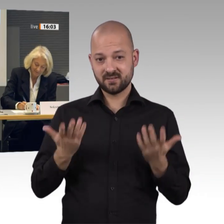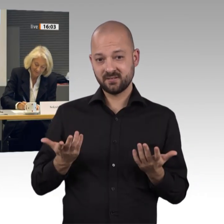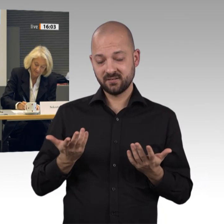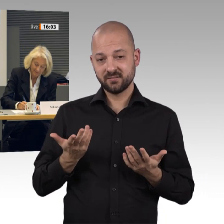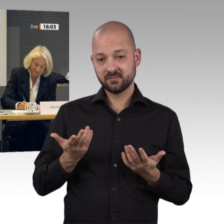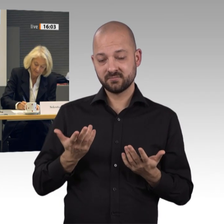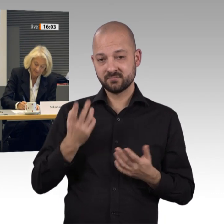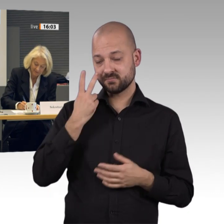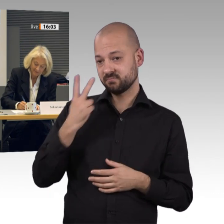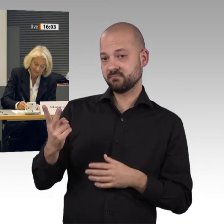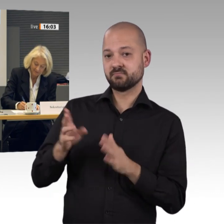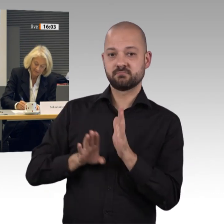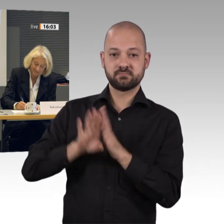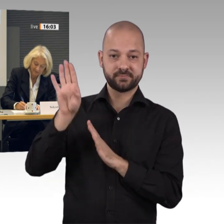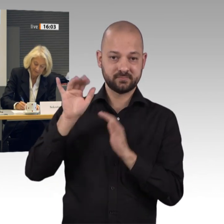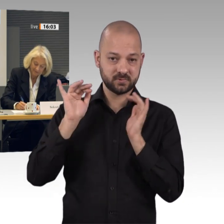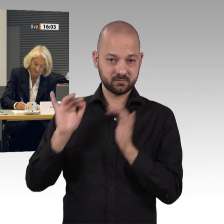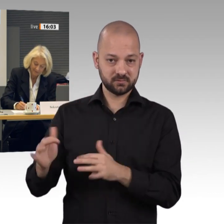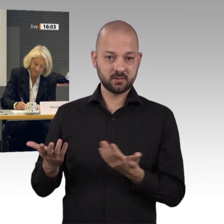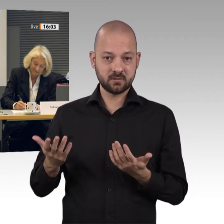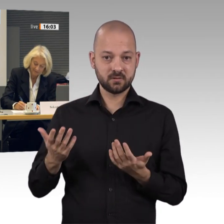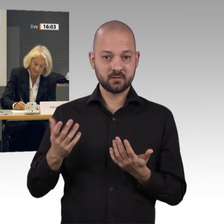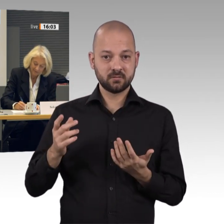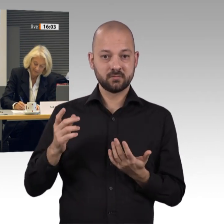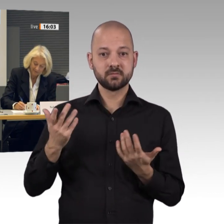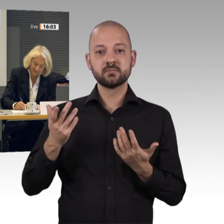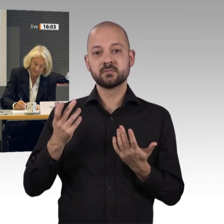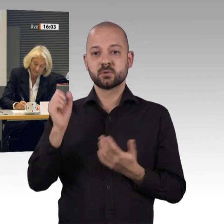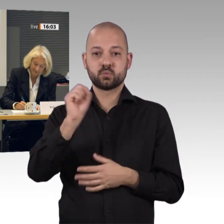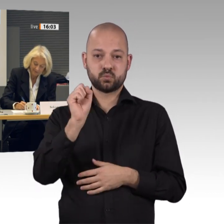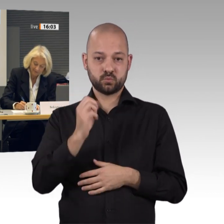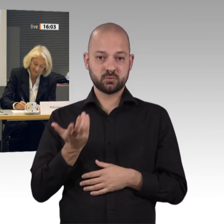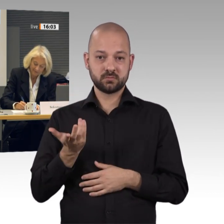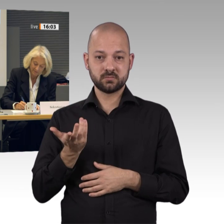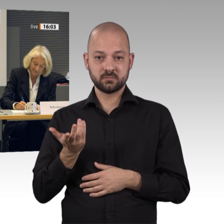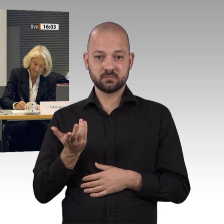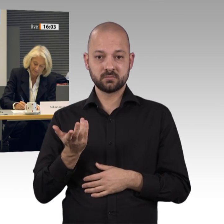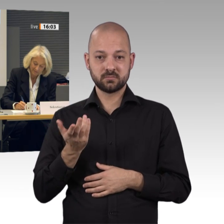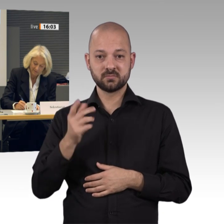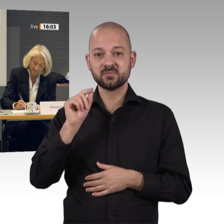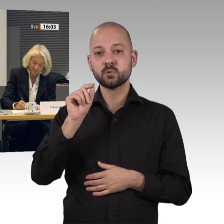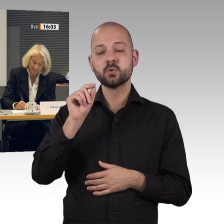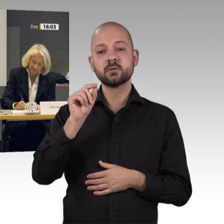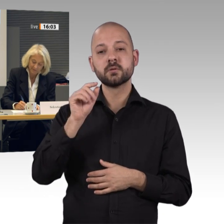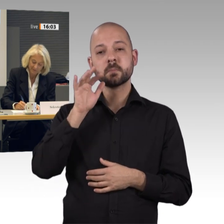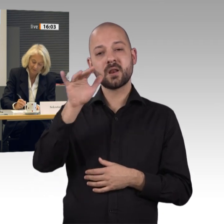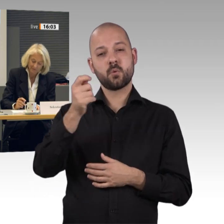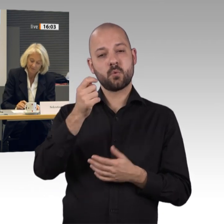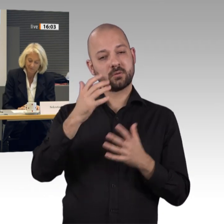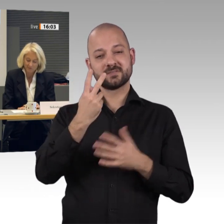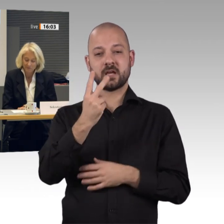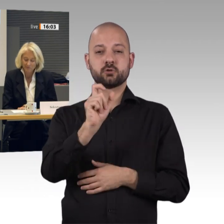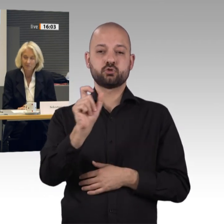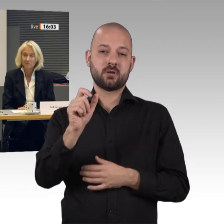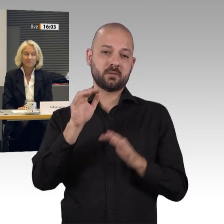die Fragezeit aufgebraucht für die AfD. Ich wechsle zur FDP. 9 Minuten.